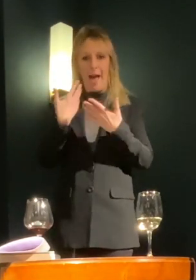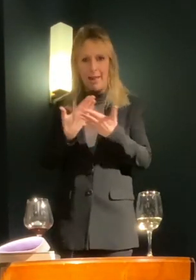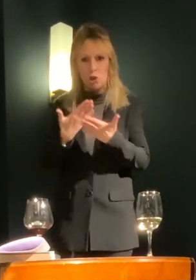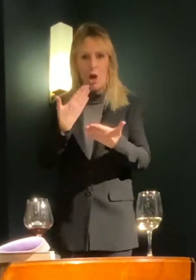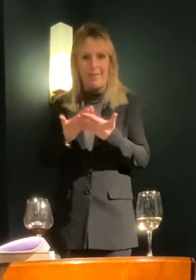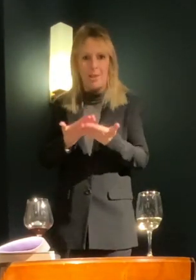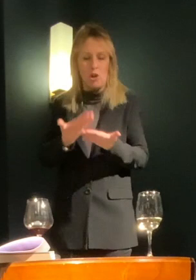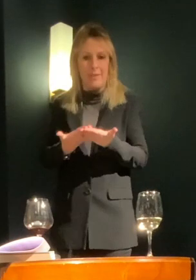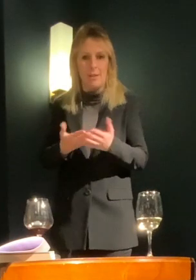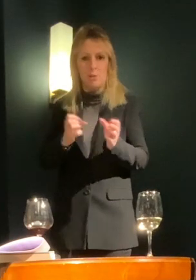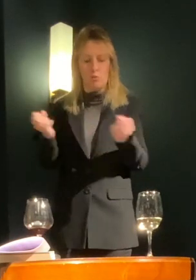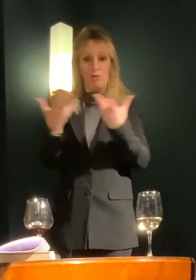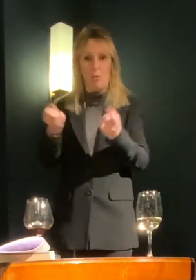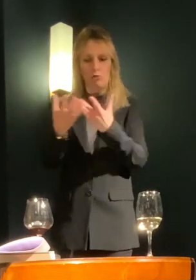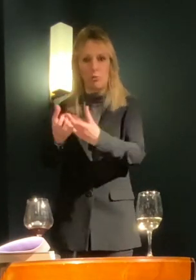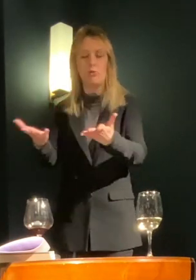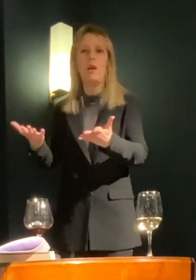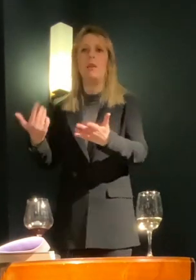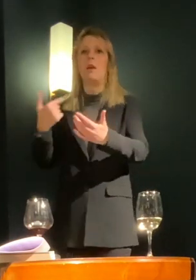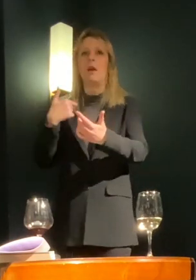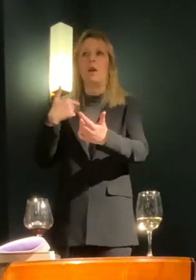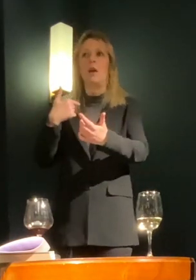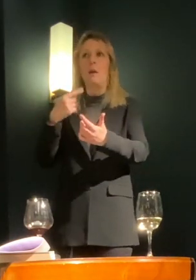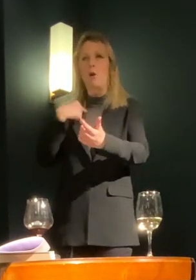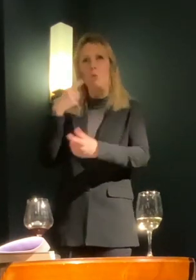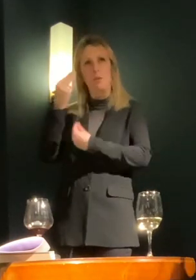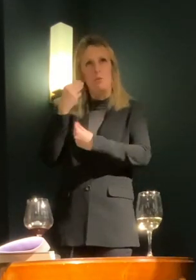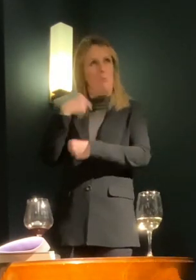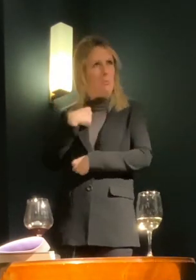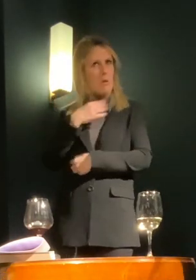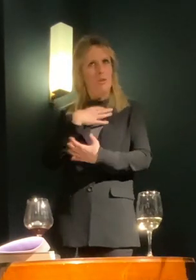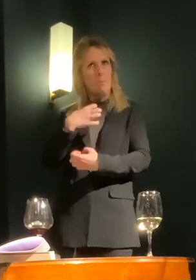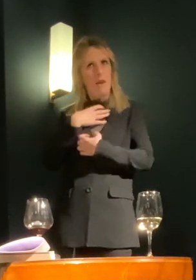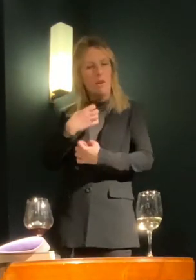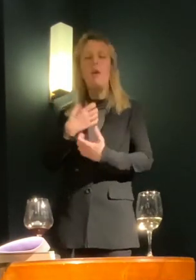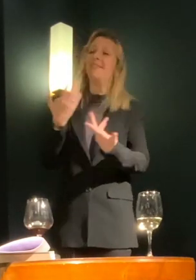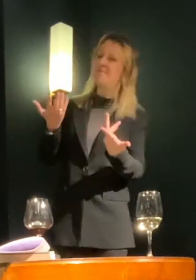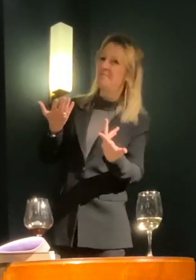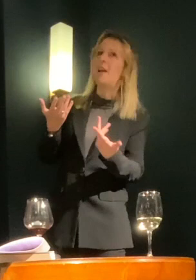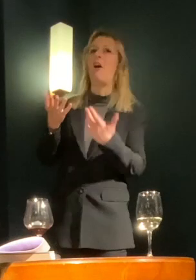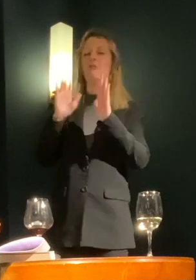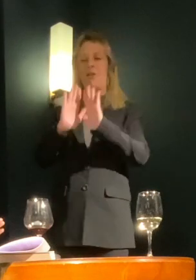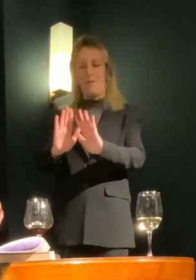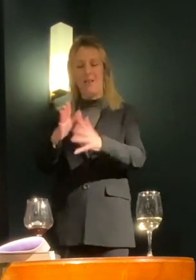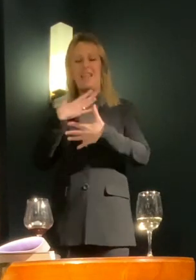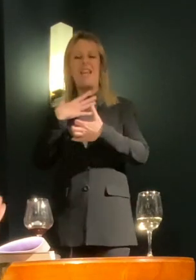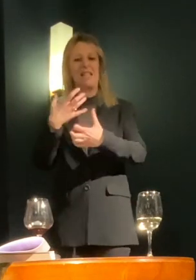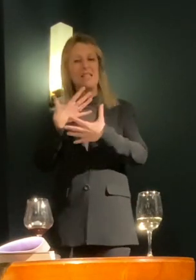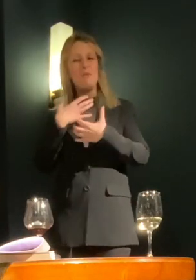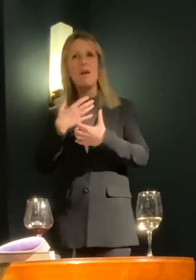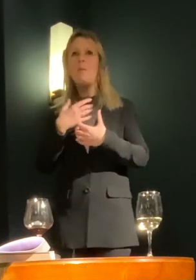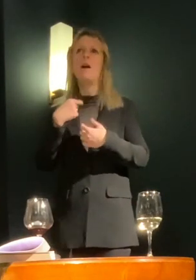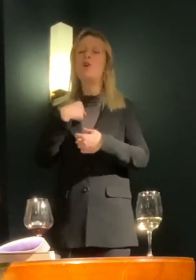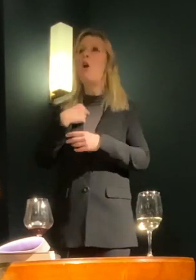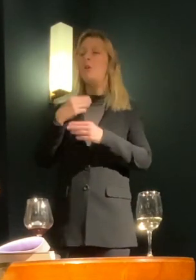sta per succedere qualcosa, e a un certo punto mi sono detta, respiri? Fermati e respira. Quindi ero totalmente